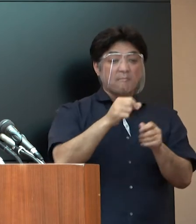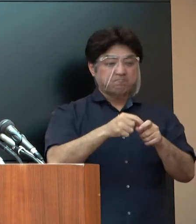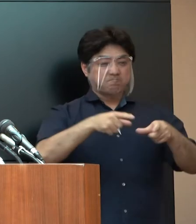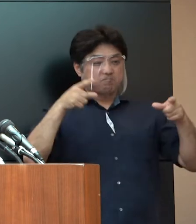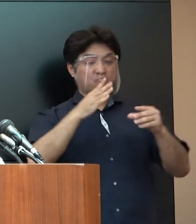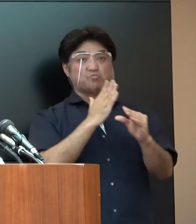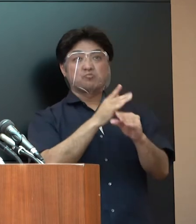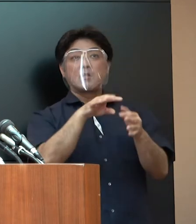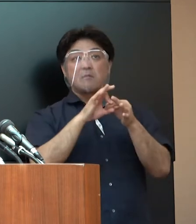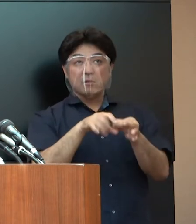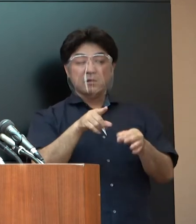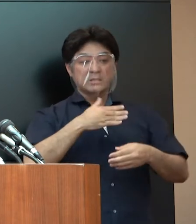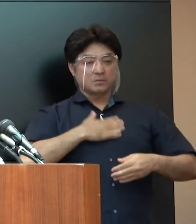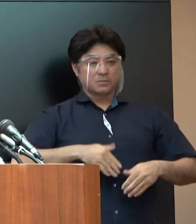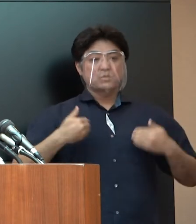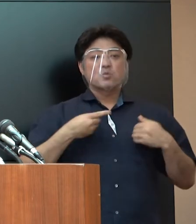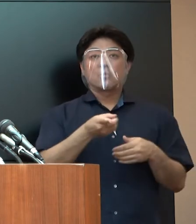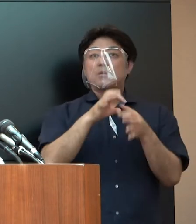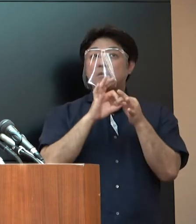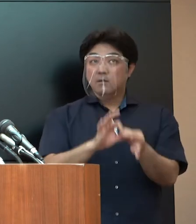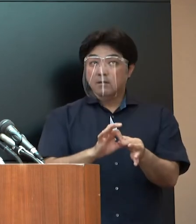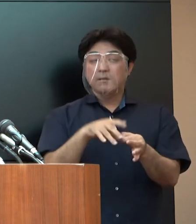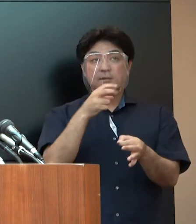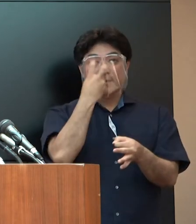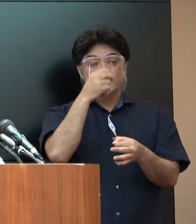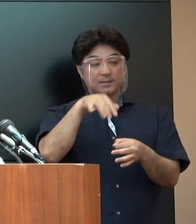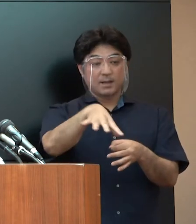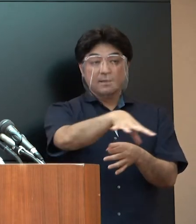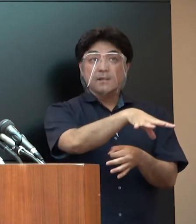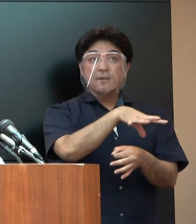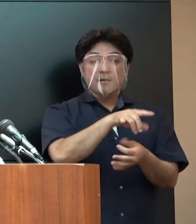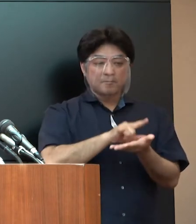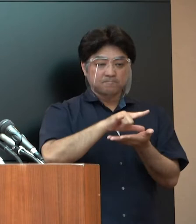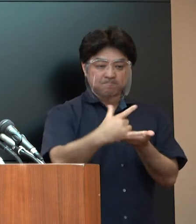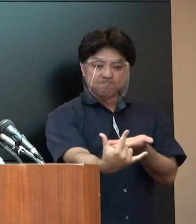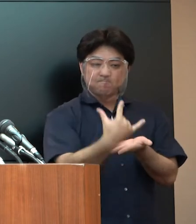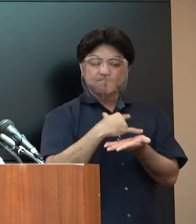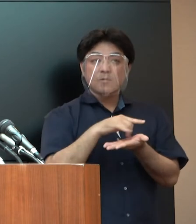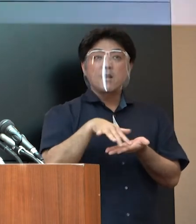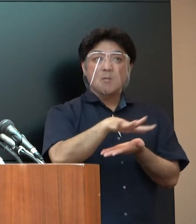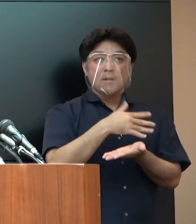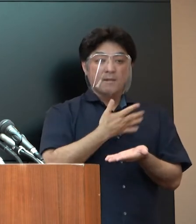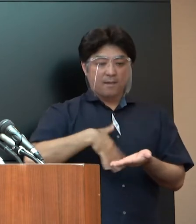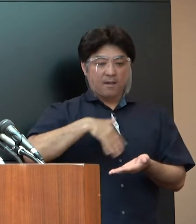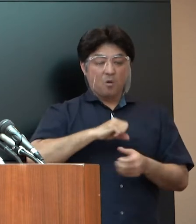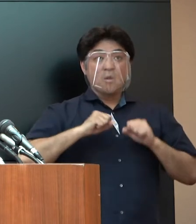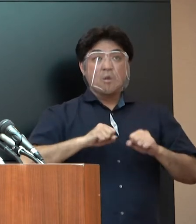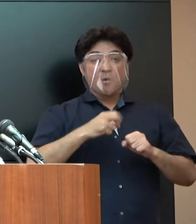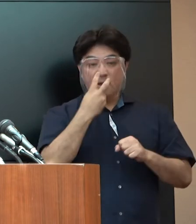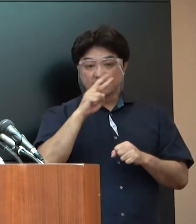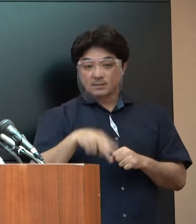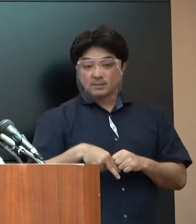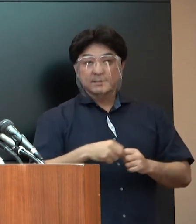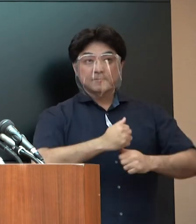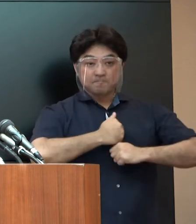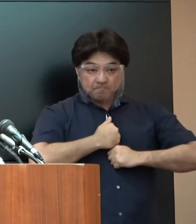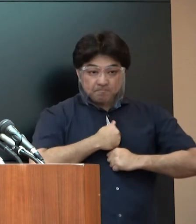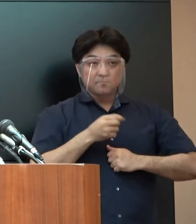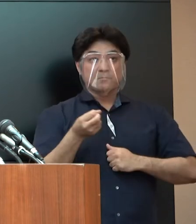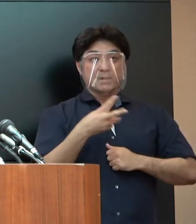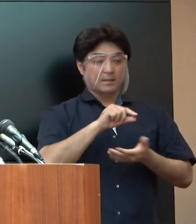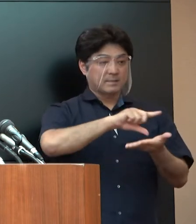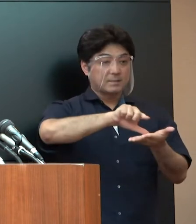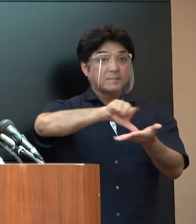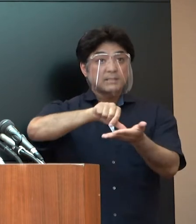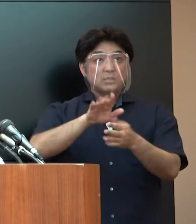まえる必要があります。感染が拡大している地域との往来は健康管理に十分留意をし、各地域の感